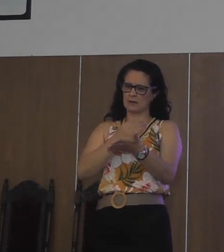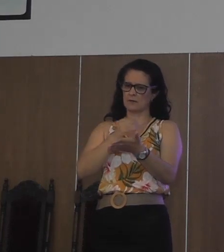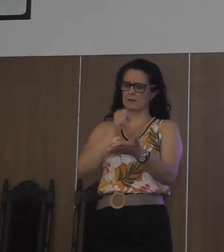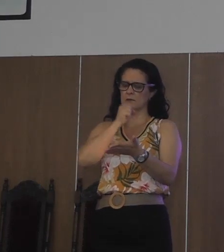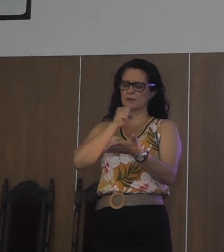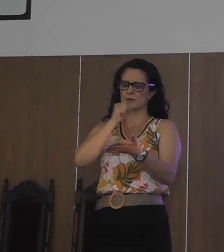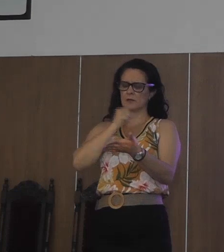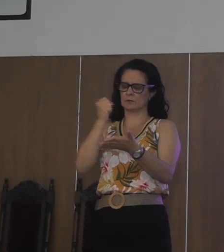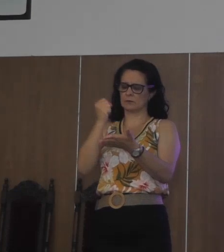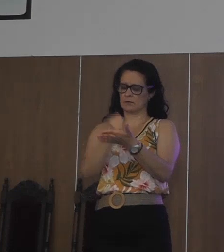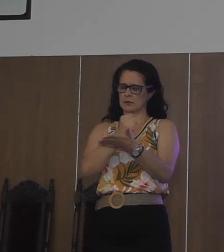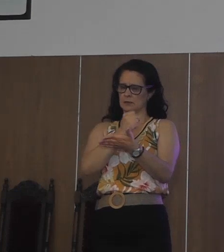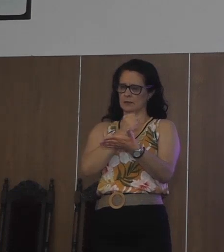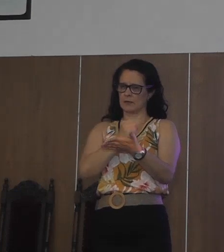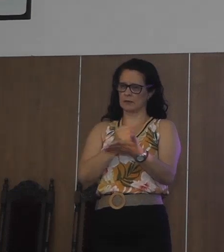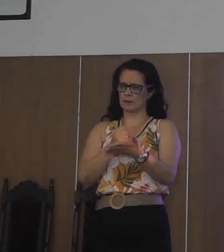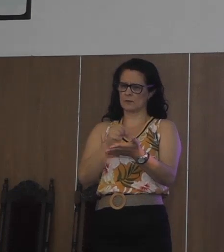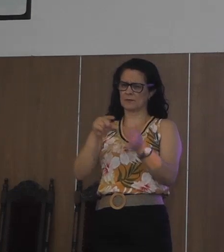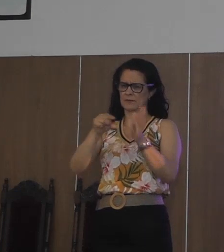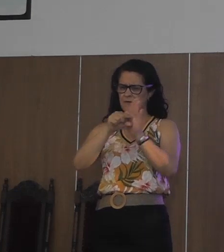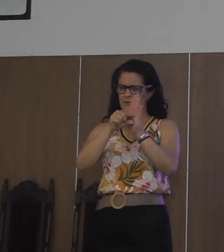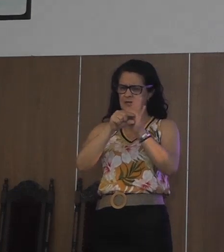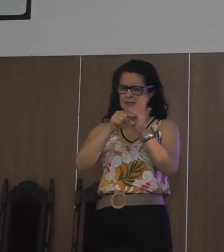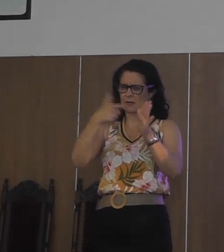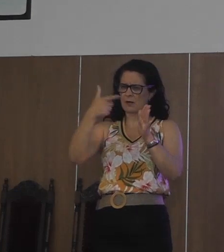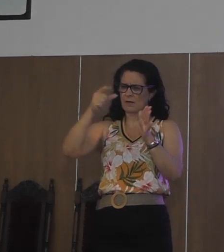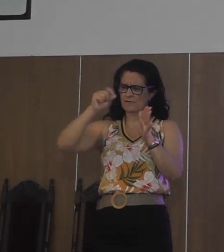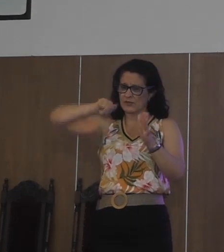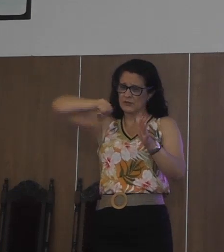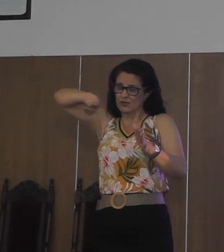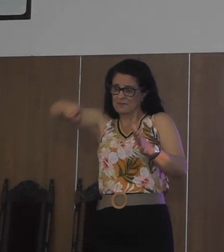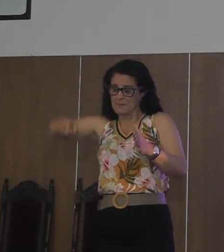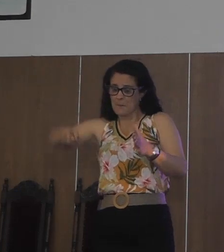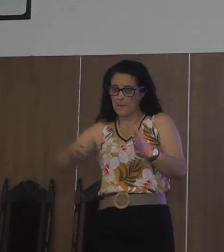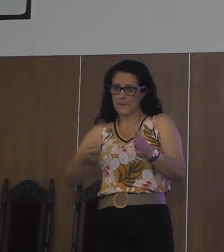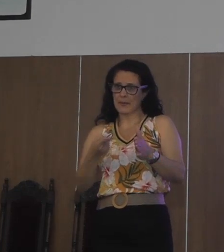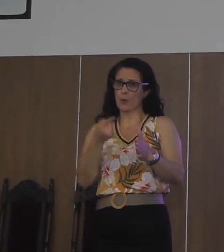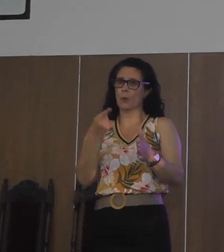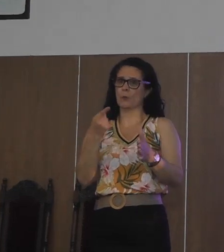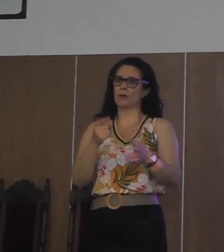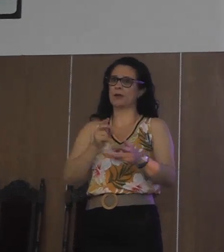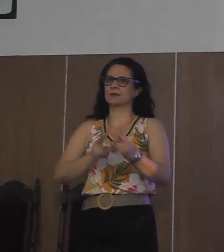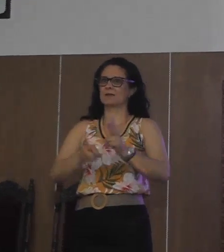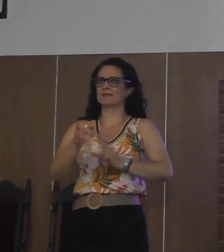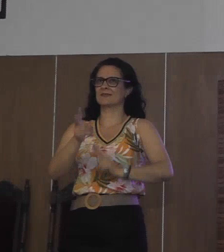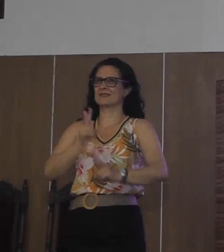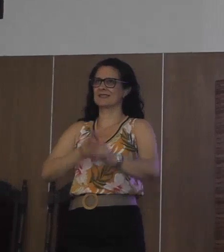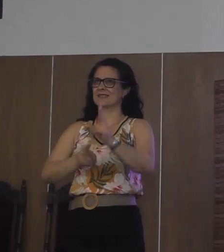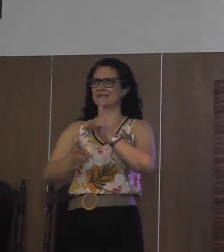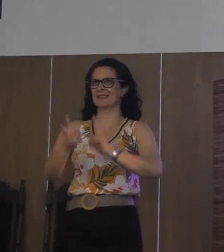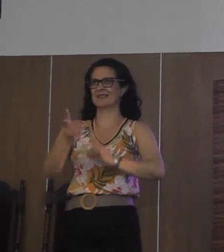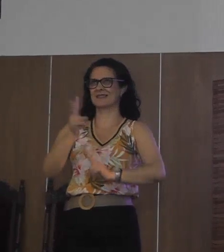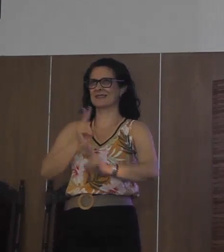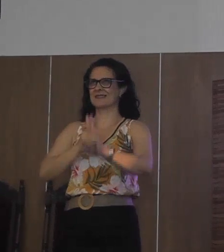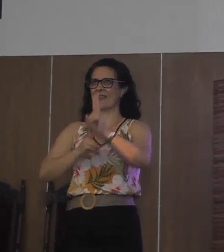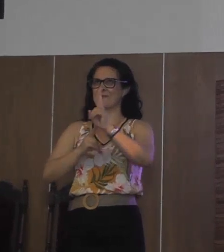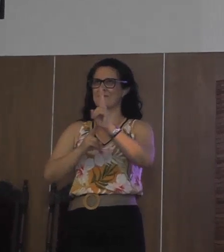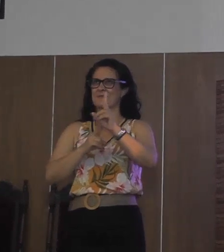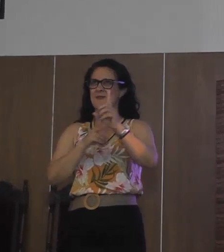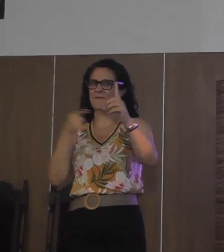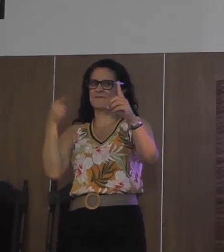de 20.000 versículos, cada um desse versículo vai apontar para uma pessoa, a pessoa de